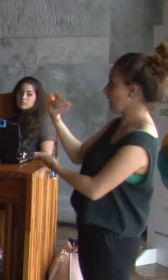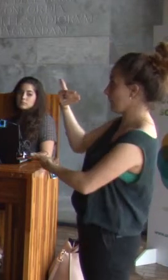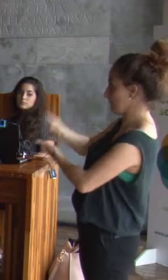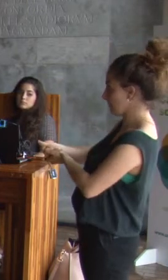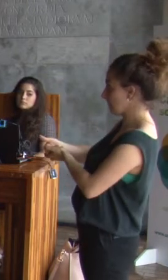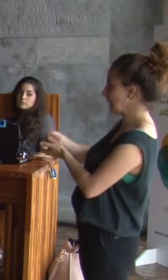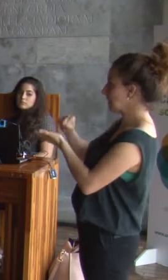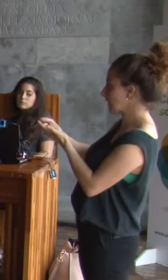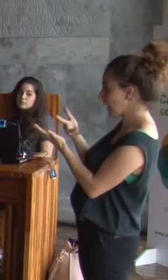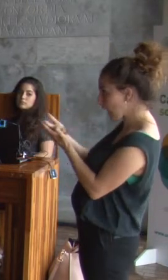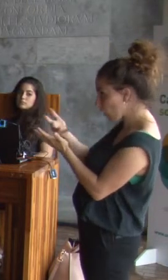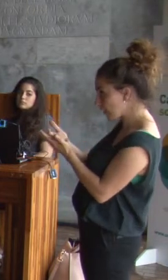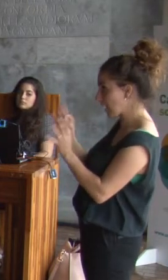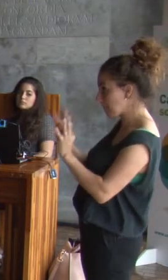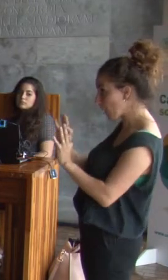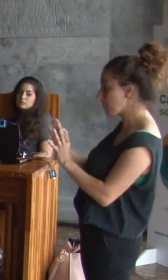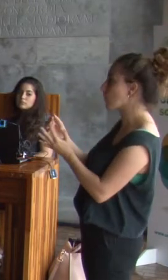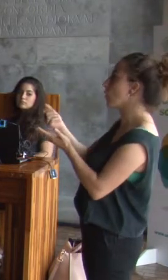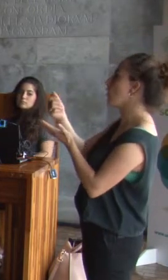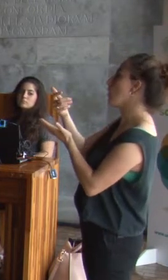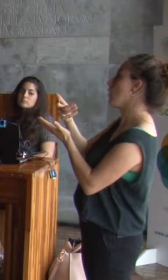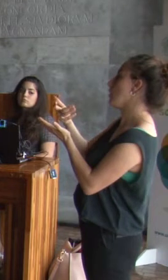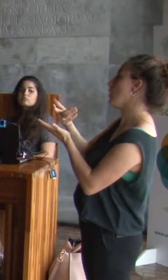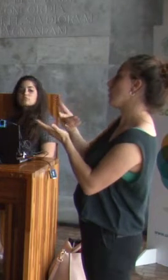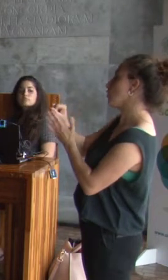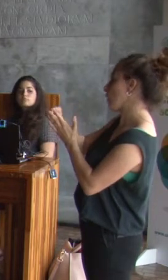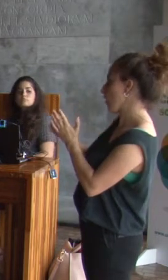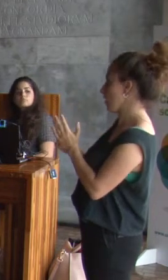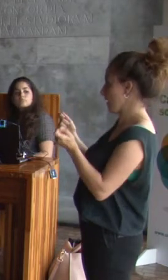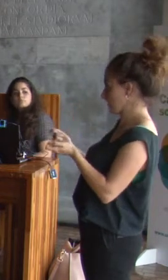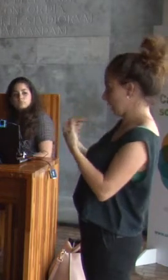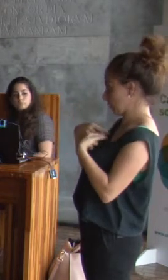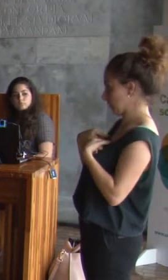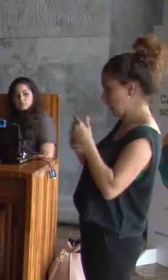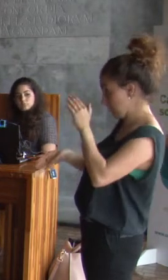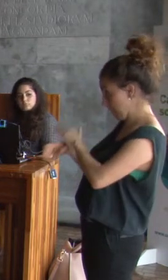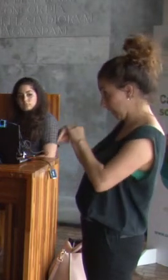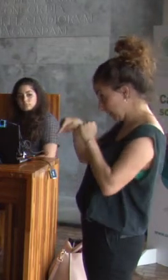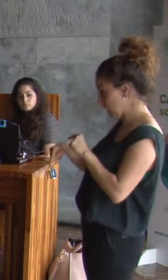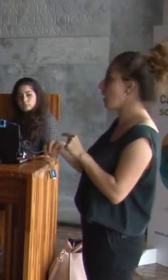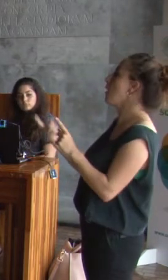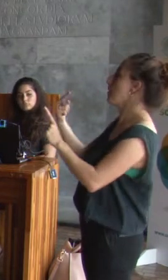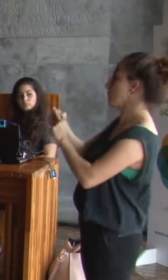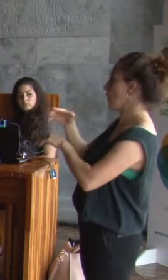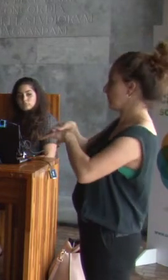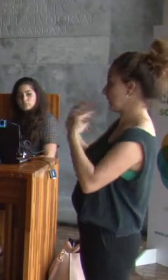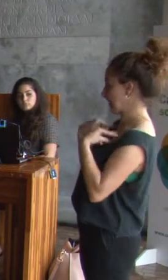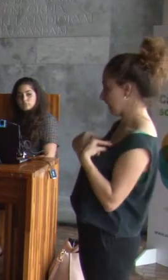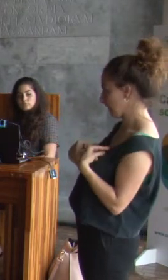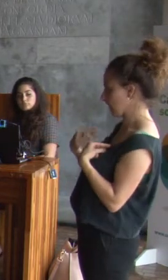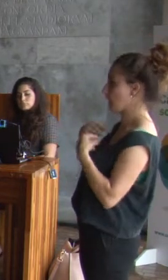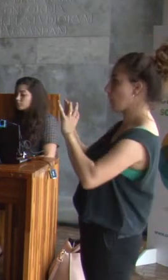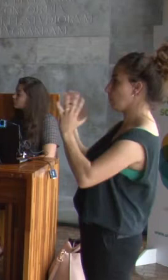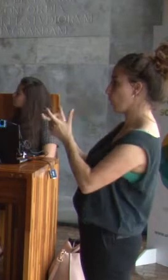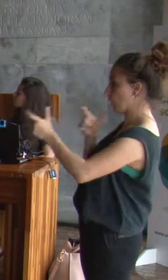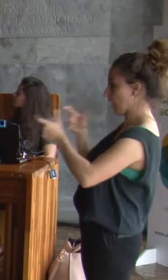e raccontare proprio la storia del mio stage e, partendo da questa, anche alcune esperienze della mia vita e il mio modo di relazionarmi